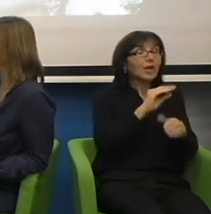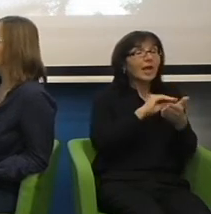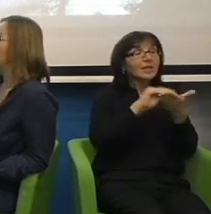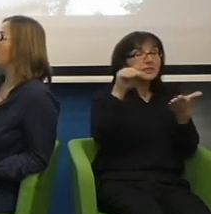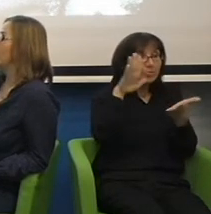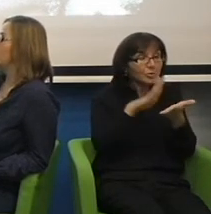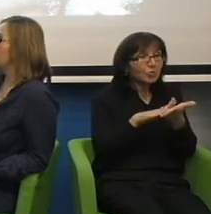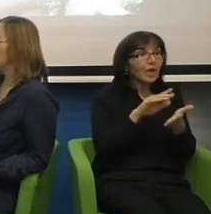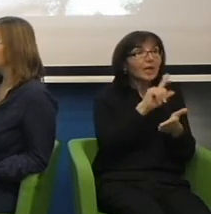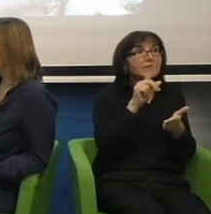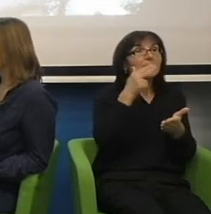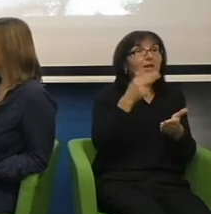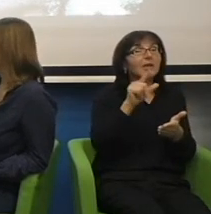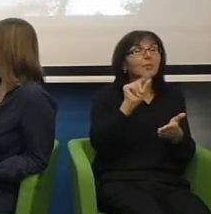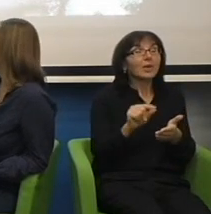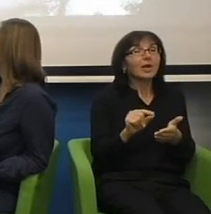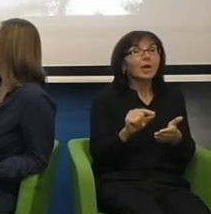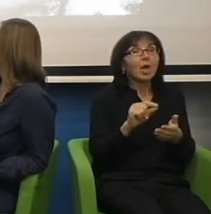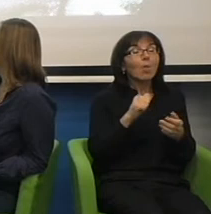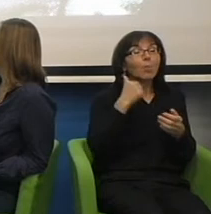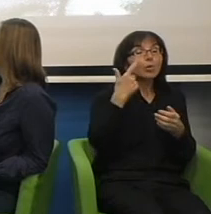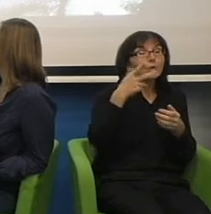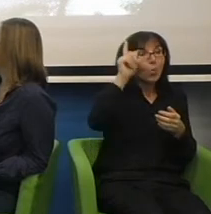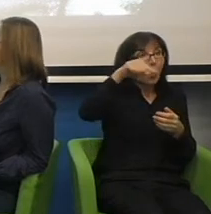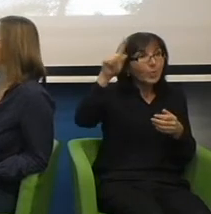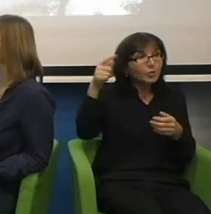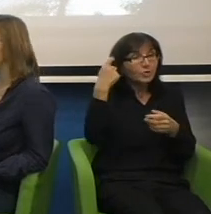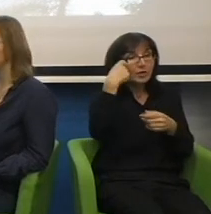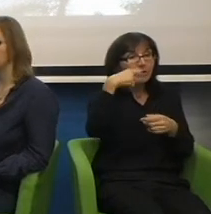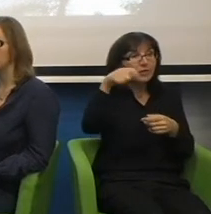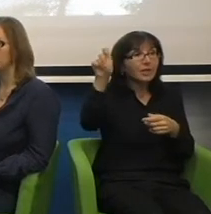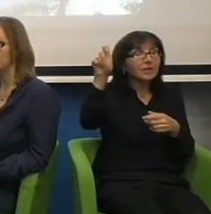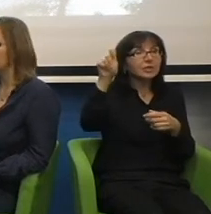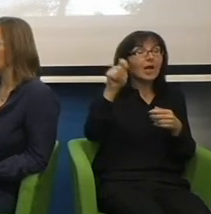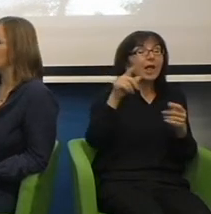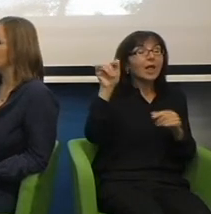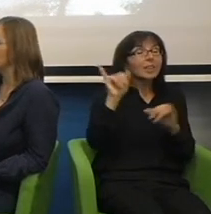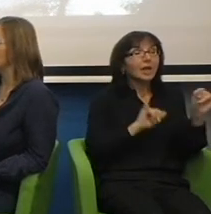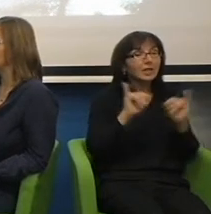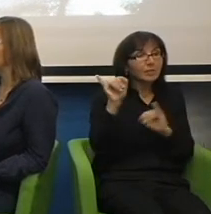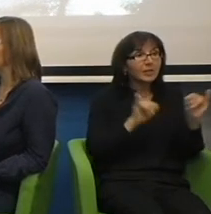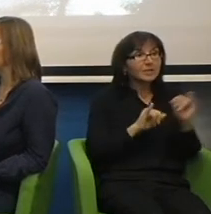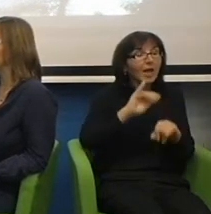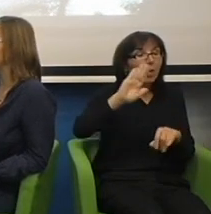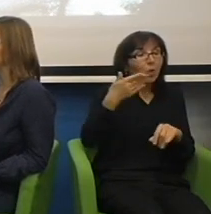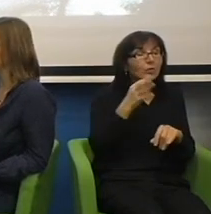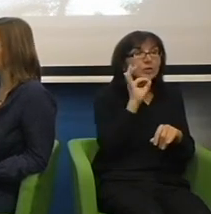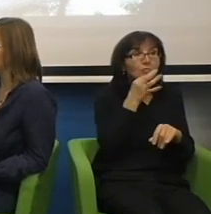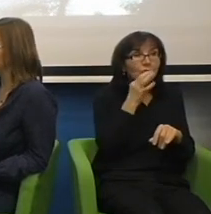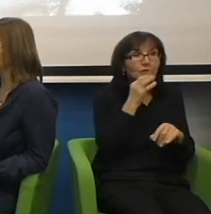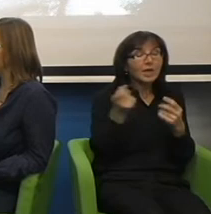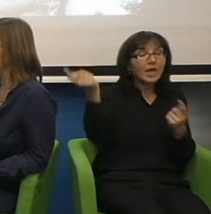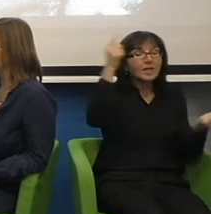ZMP. Po kilku miesiącach jedzie na taką prestiżową w tym czasie imprezę, zjazd